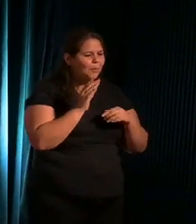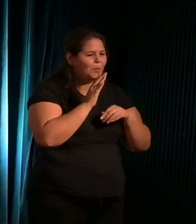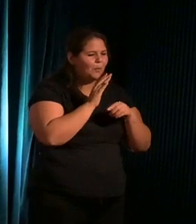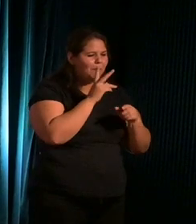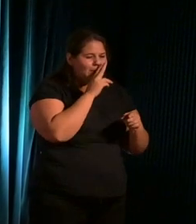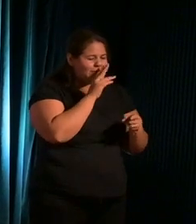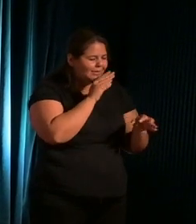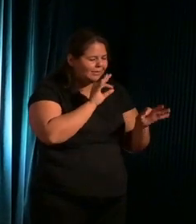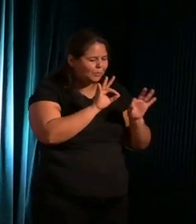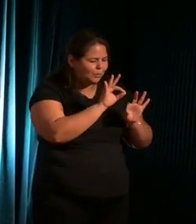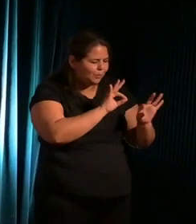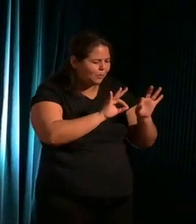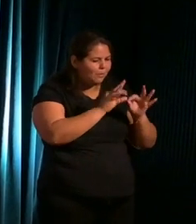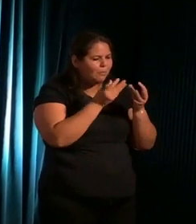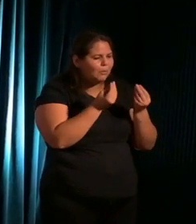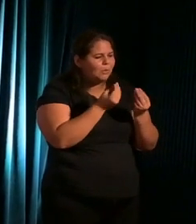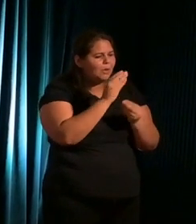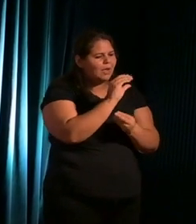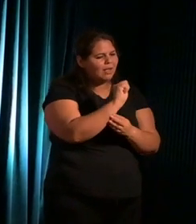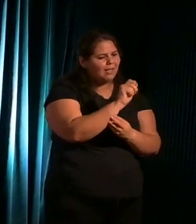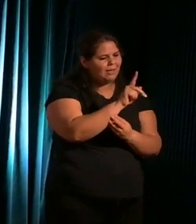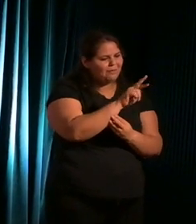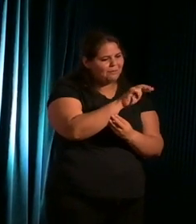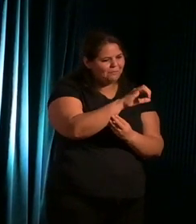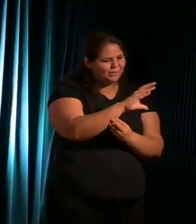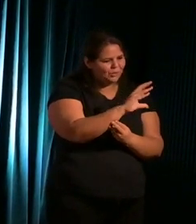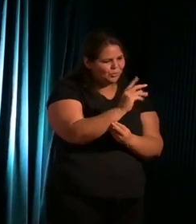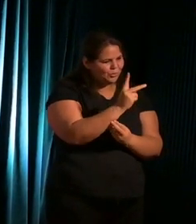bons feitores em relação à causa.